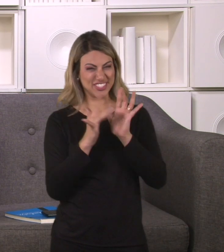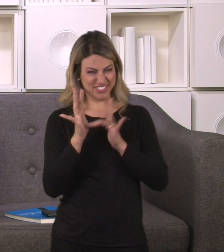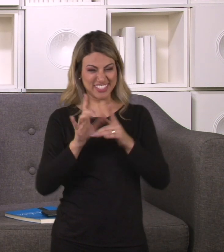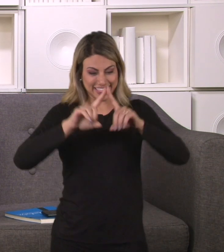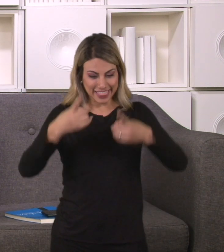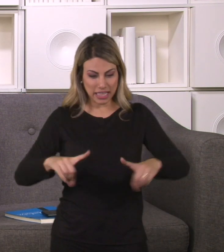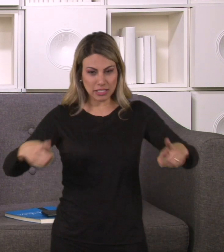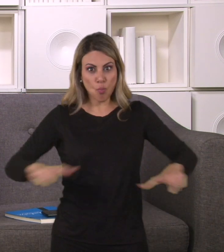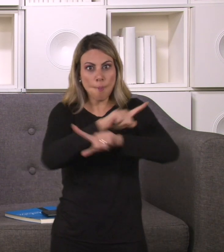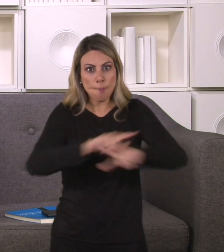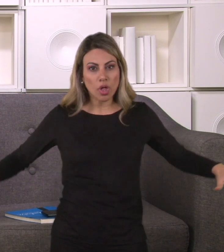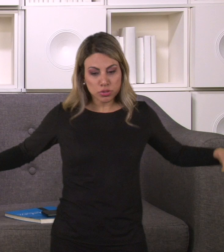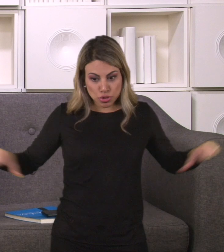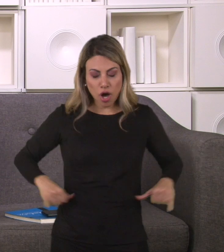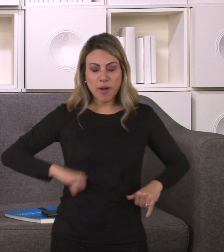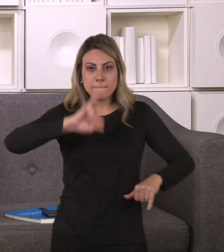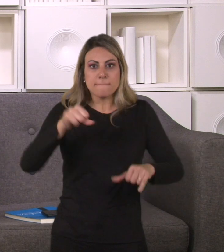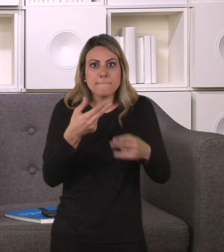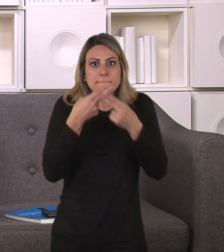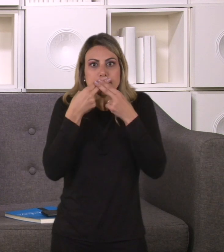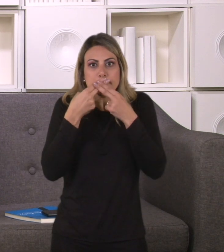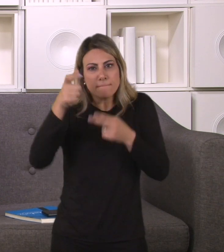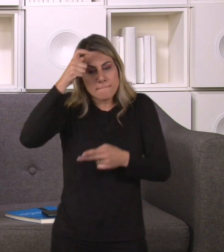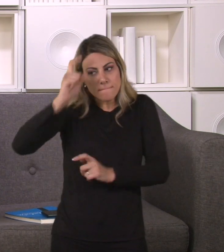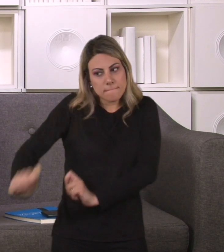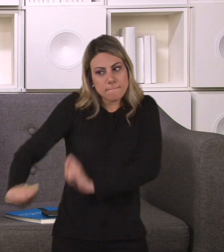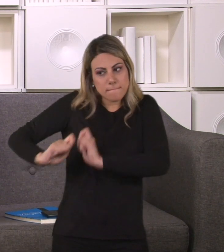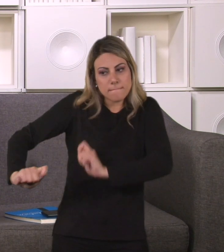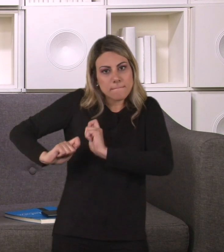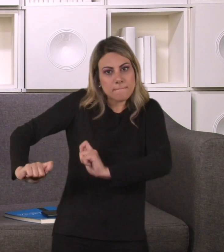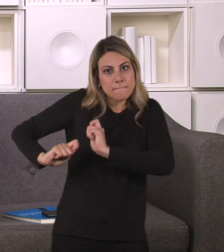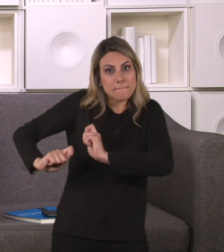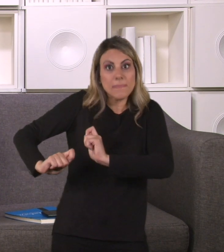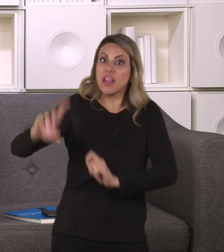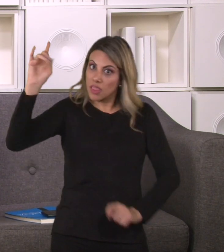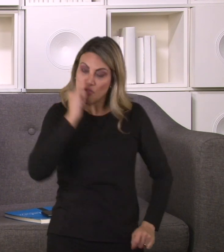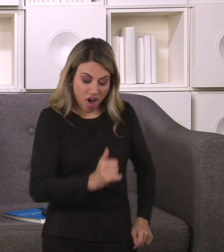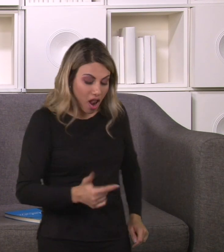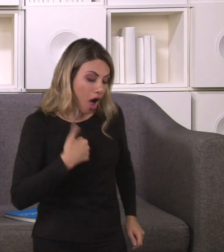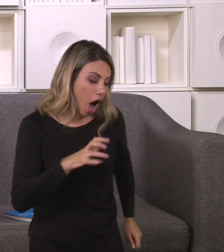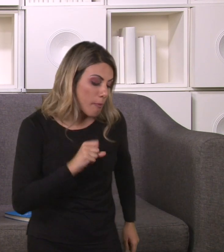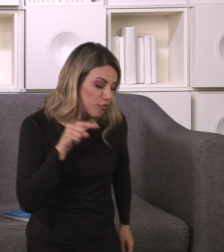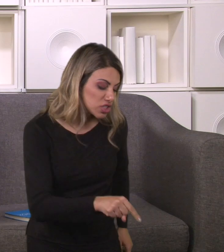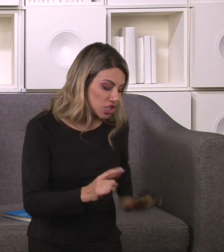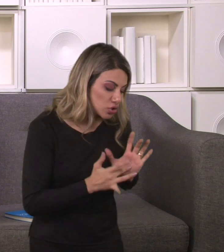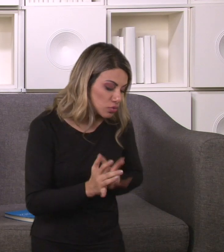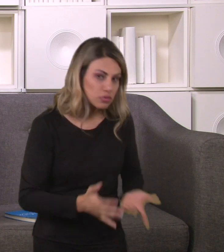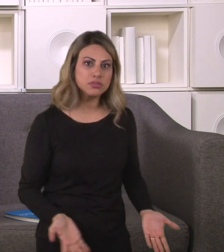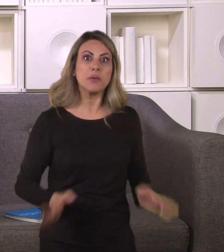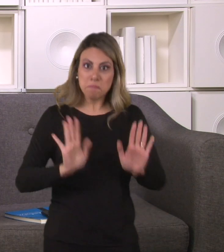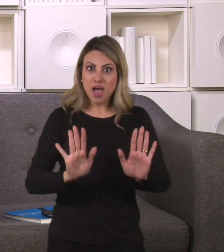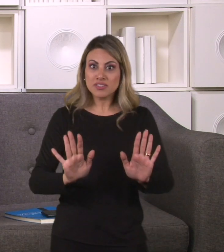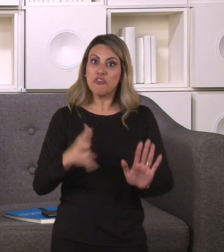lá atazanando ele. Como é que você lida com isso? Você é uma filha de Deus e você mesmo assim